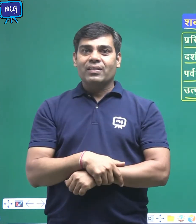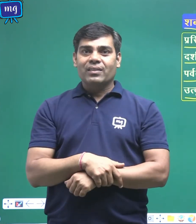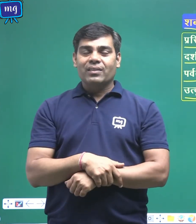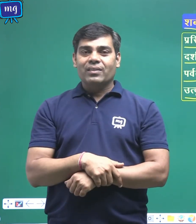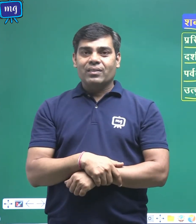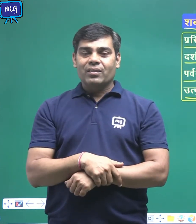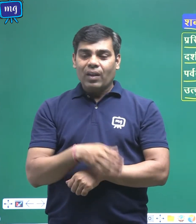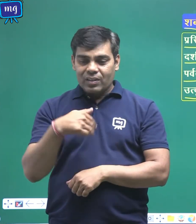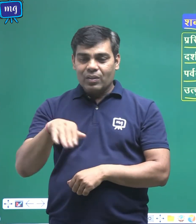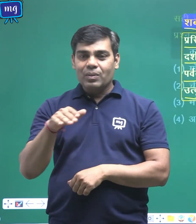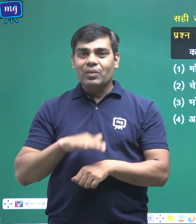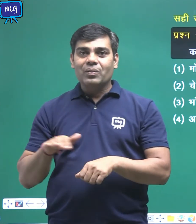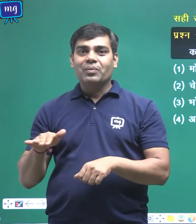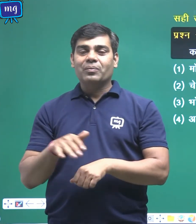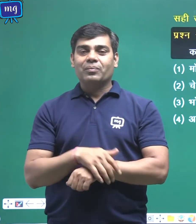आगे चलिए बच्चों।